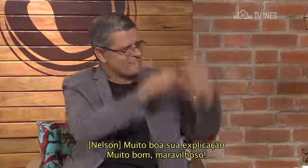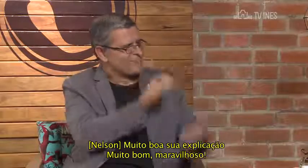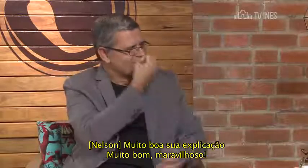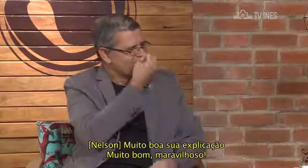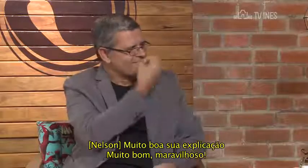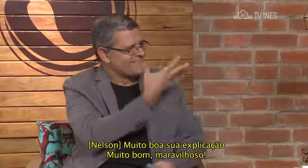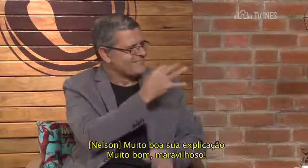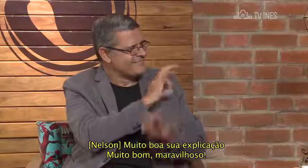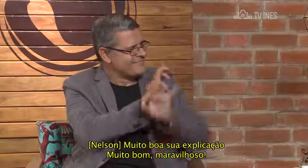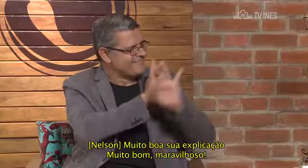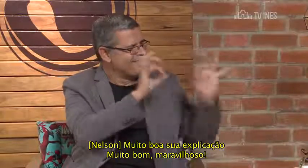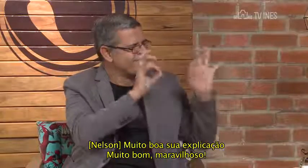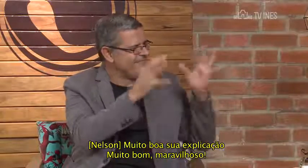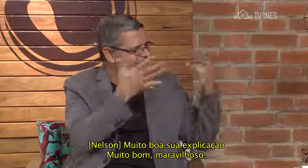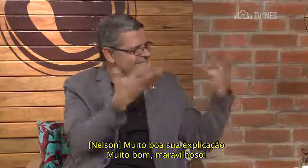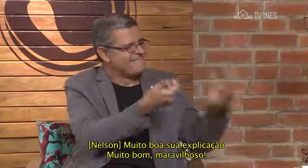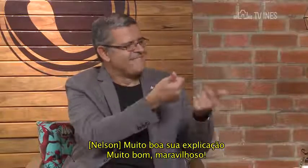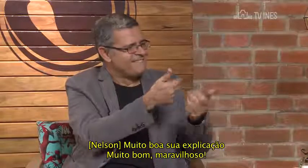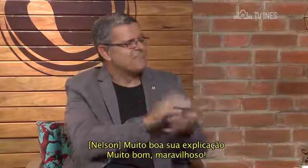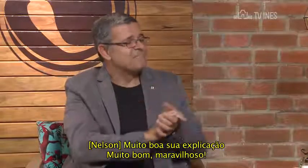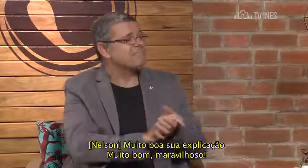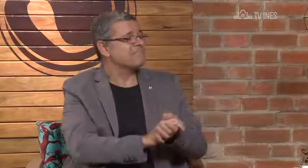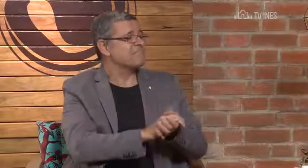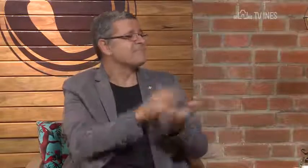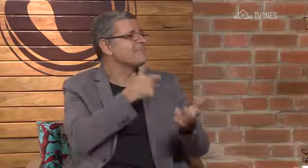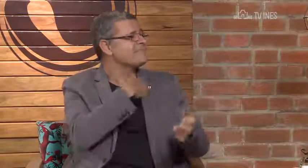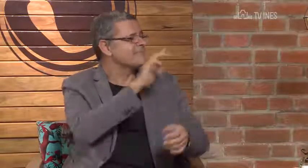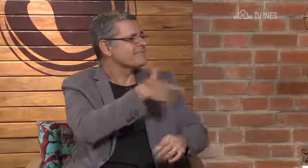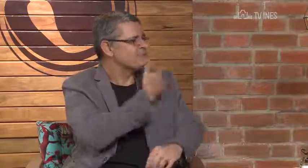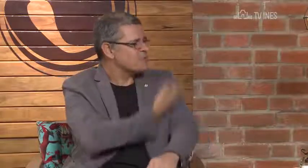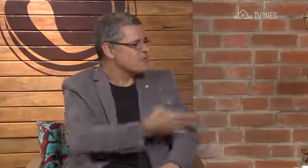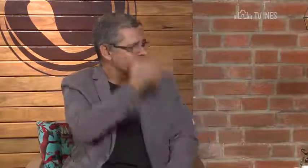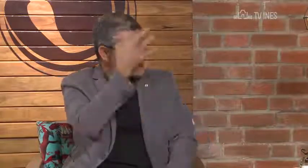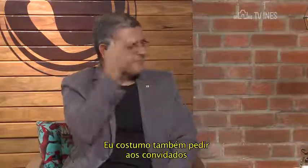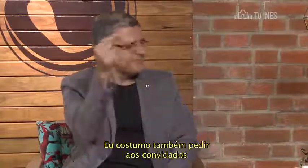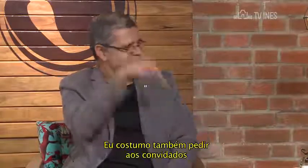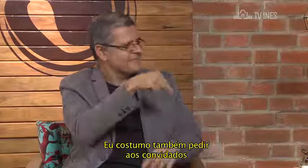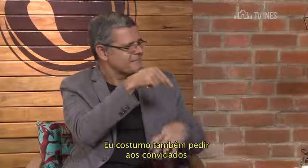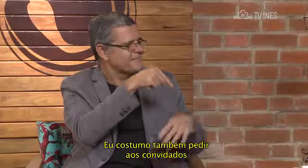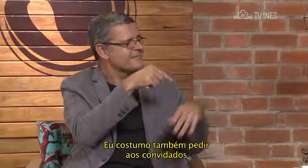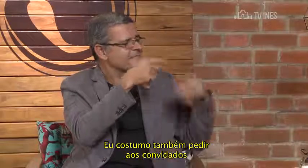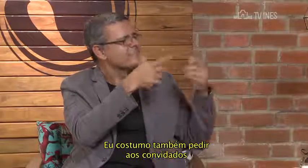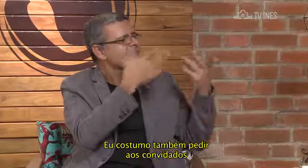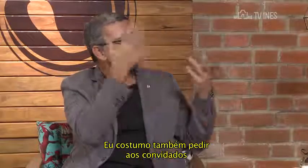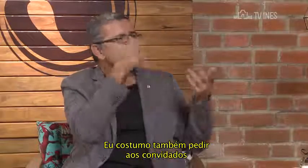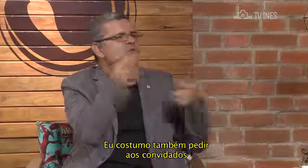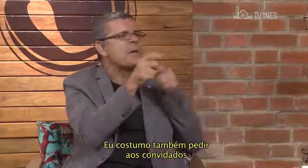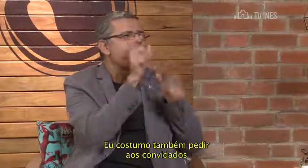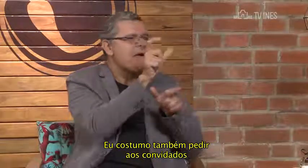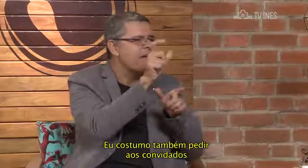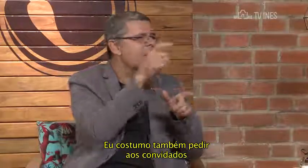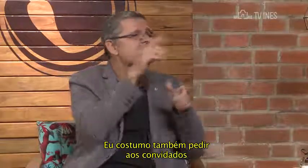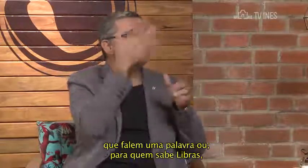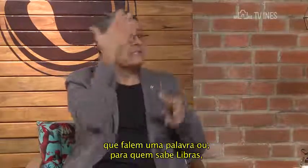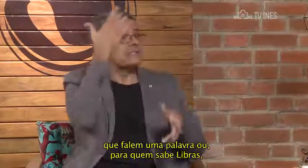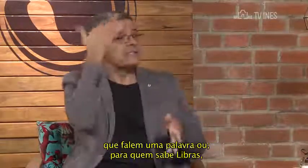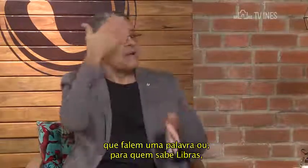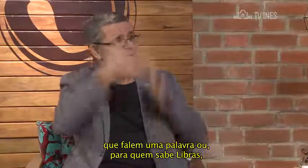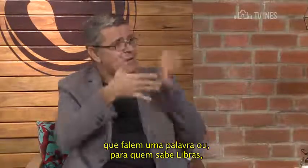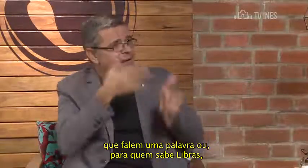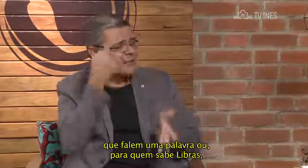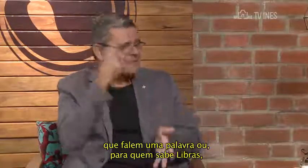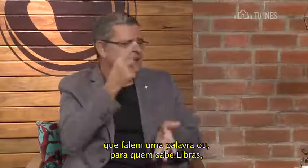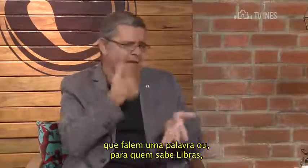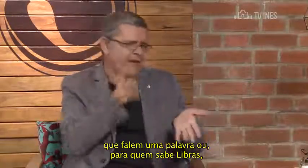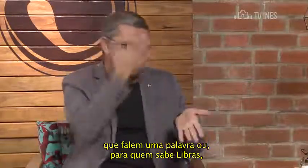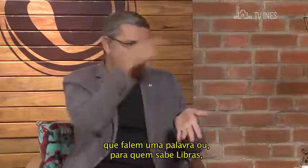Muito boa Sua explicação Muito bom Maravilhoso Eu costumo também Pedir aos convidados Que